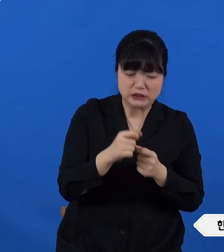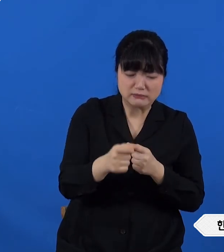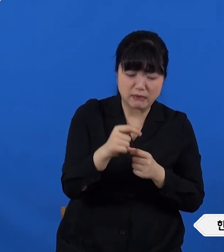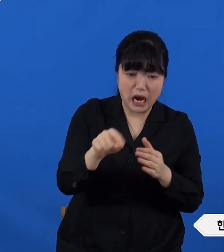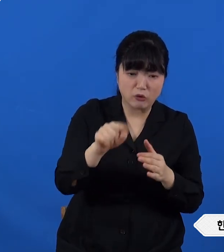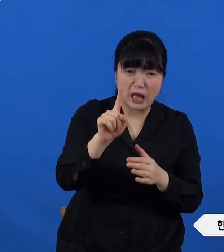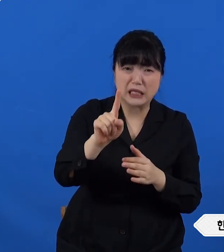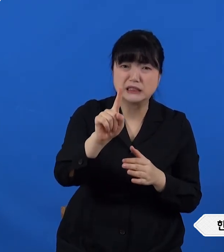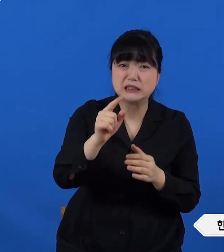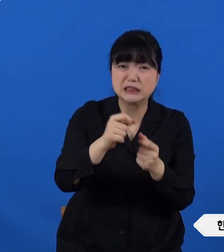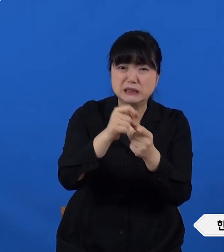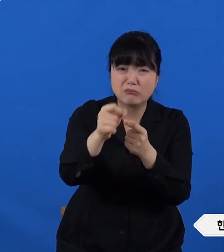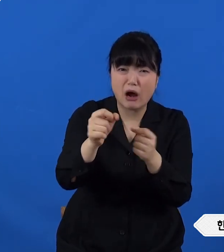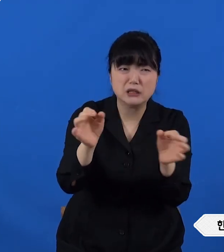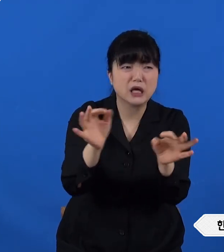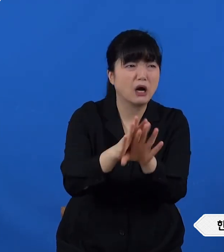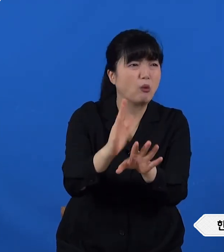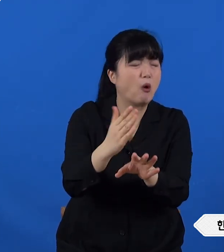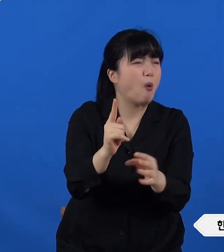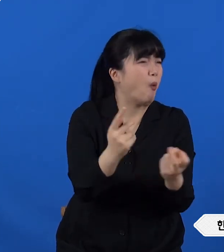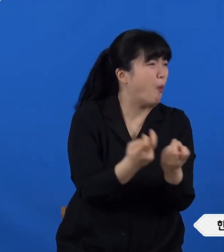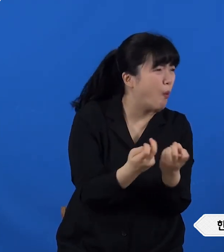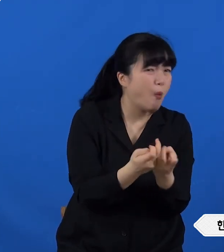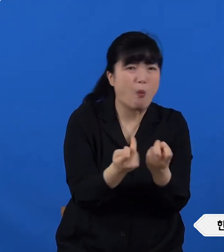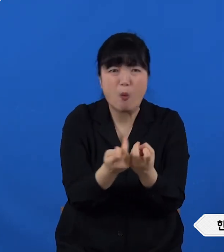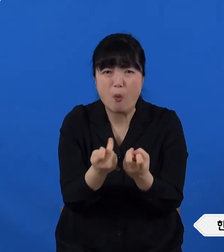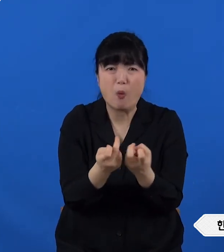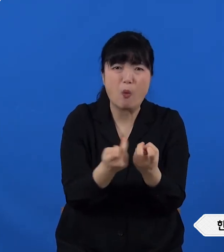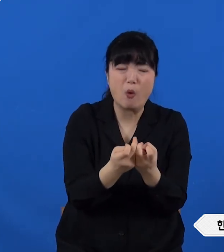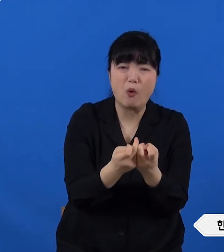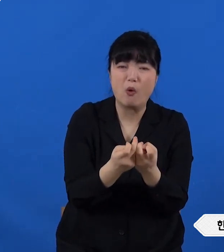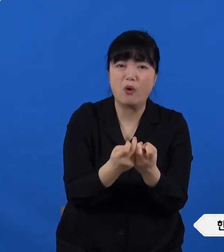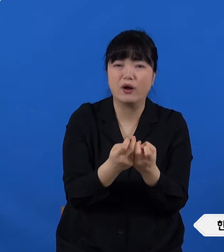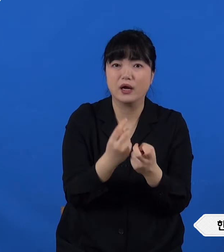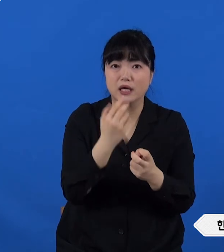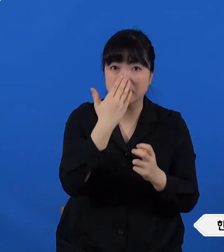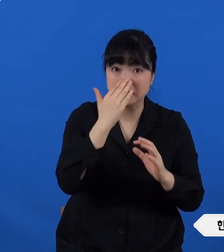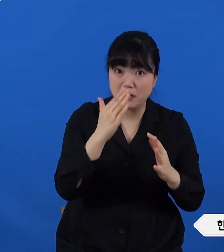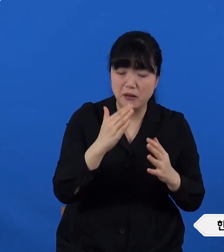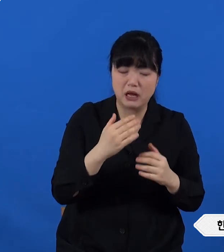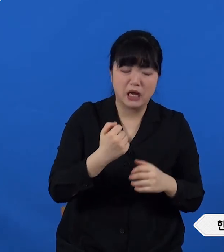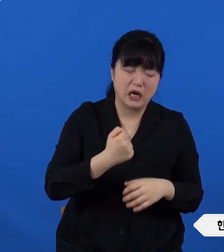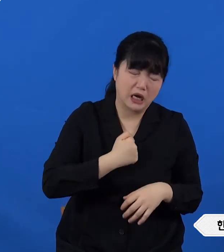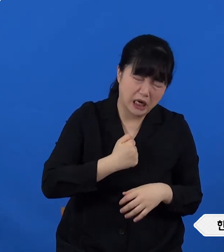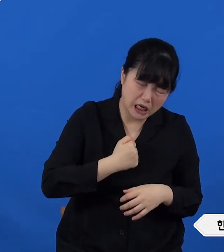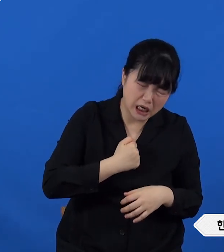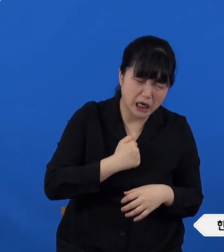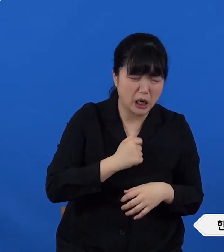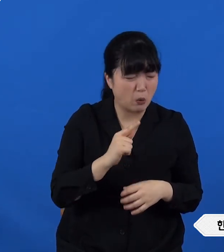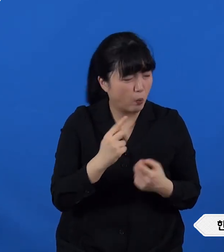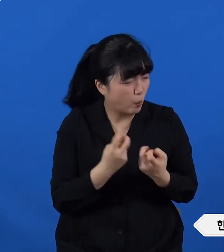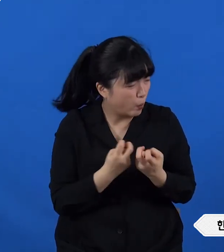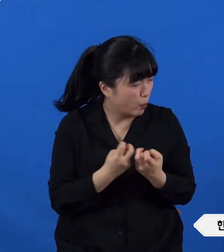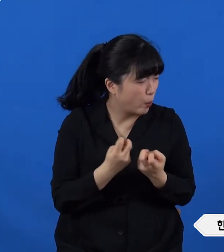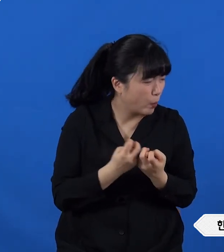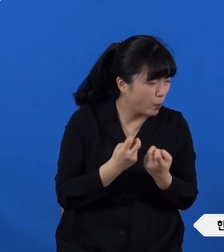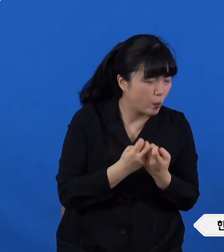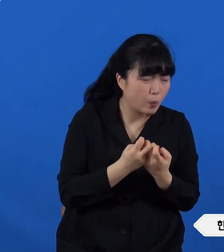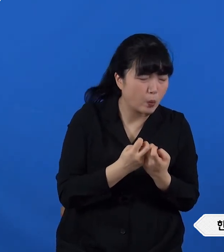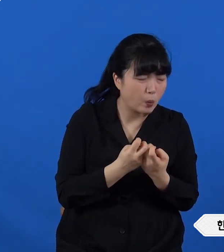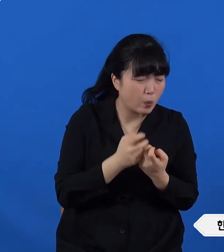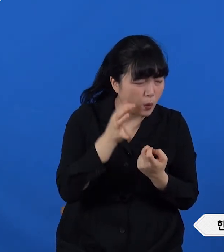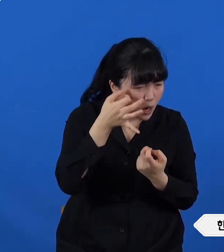되었으니까 이 일을 어찌하면 좋냐, 이스라엘 백성들이 탄식을 합니다.